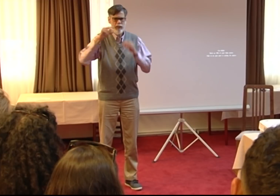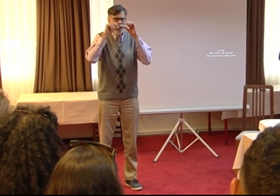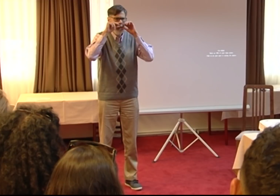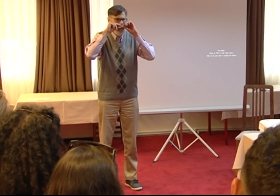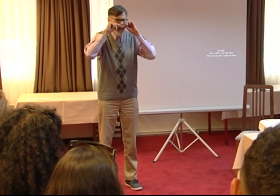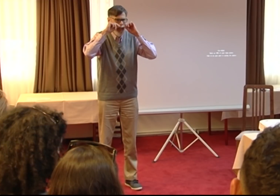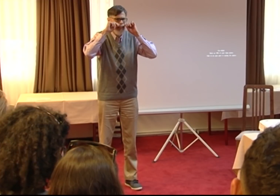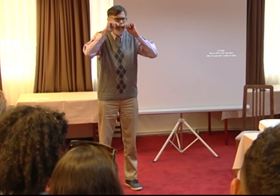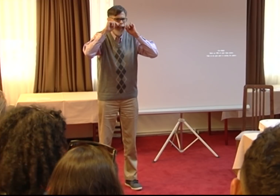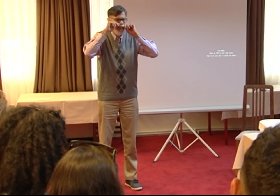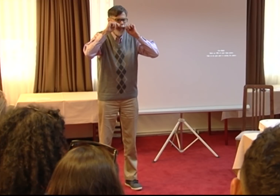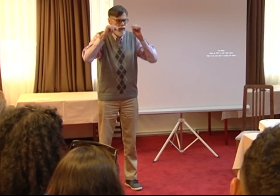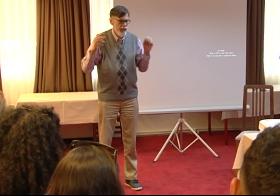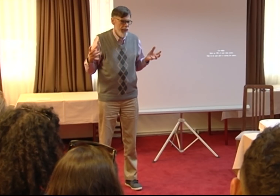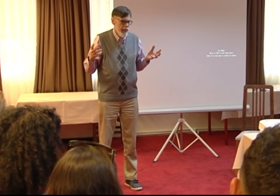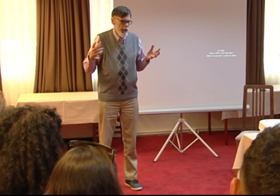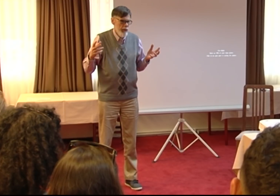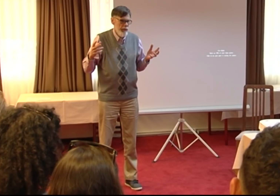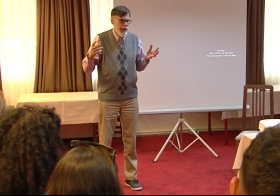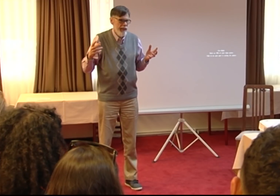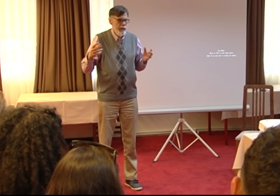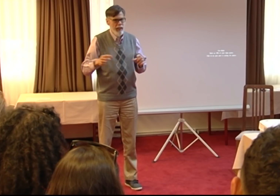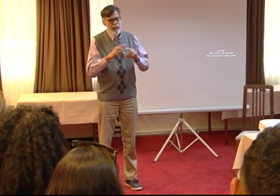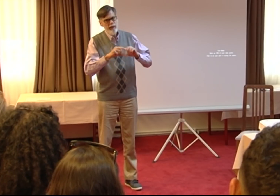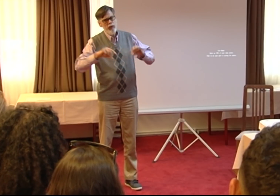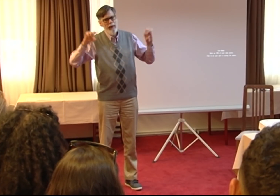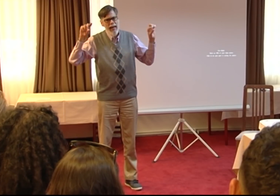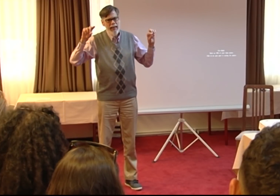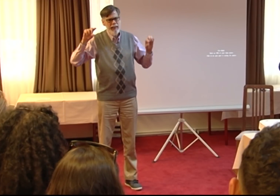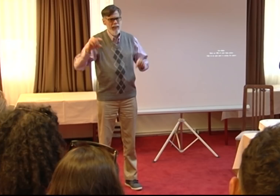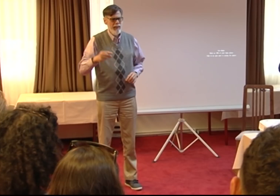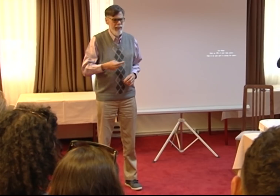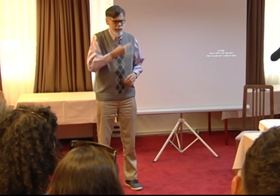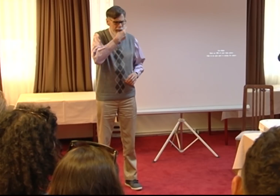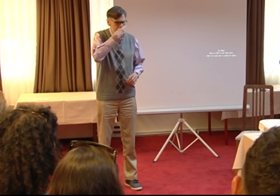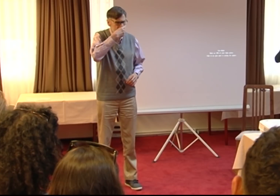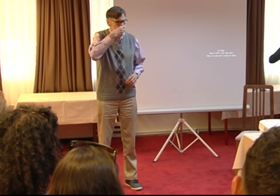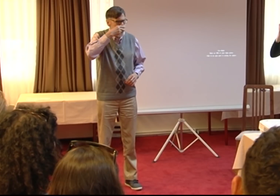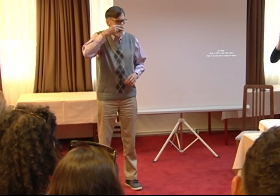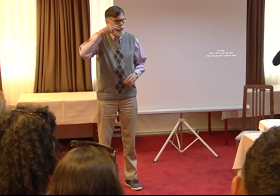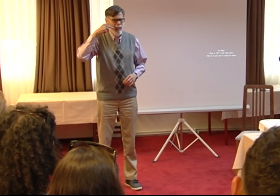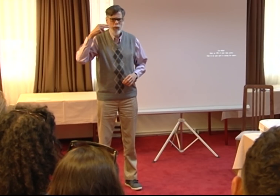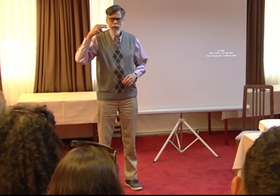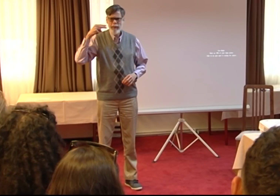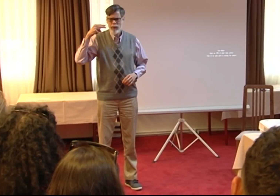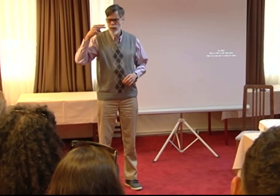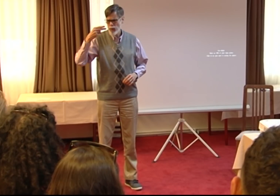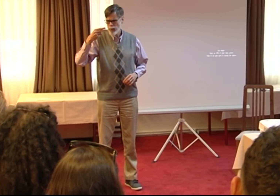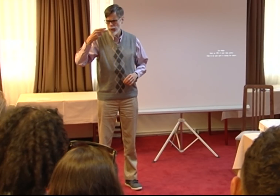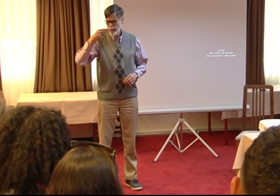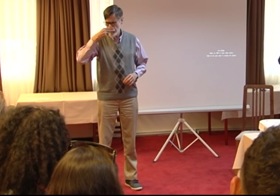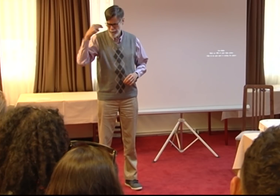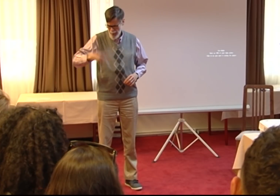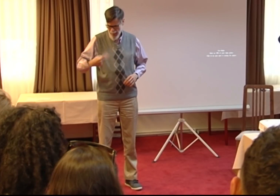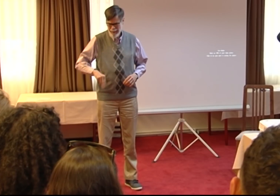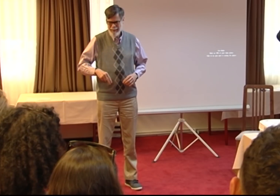because H mustache. But then when I got to Japan, they said this looks like you're wiping your